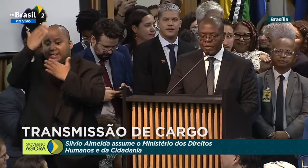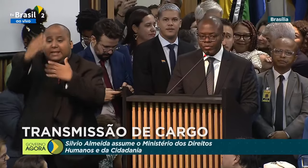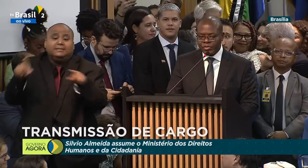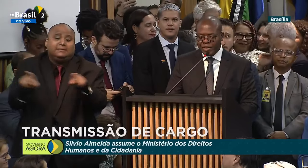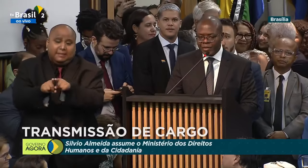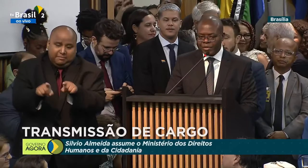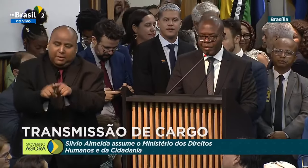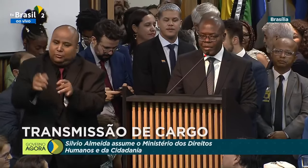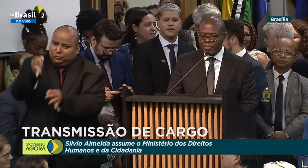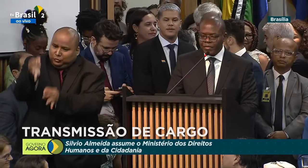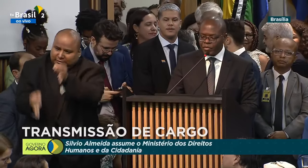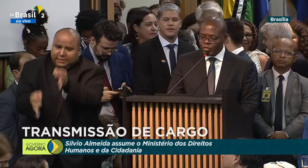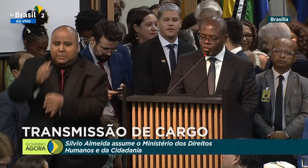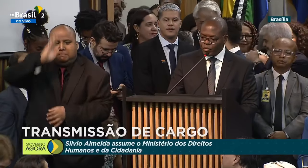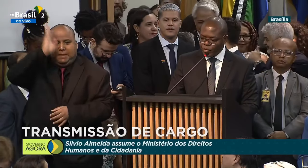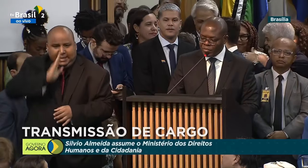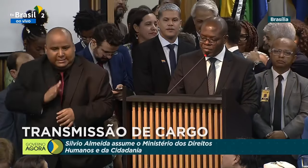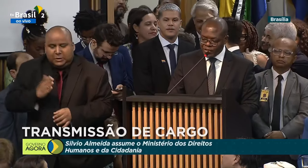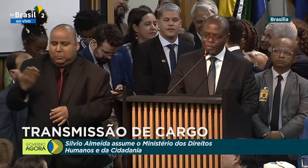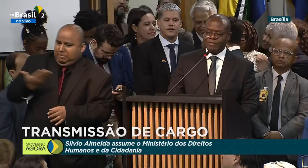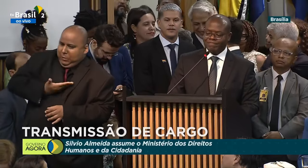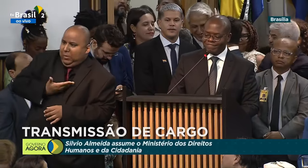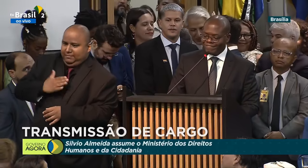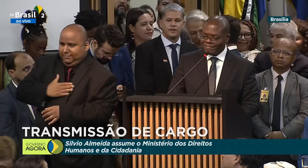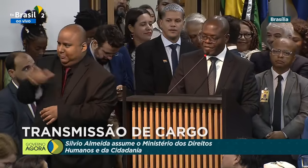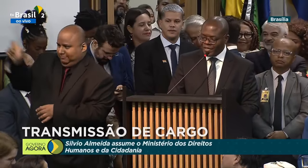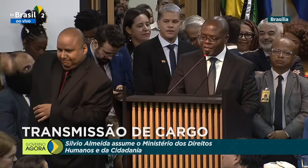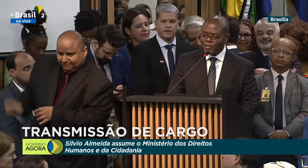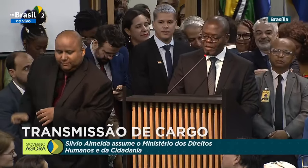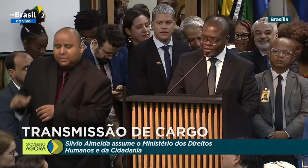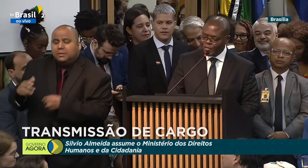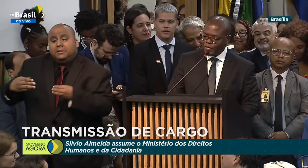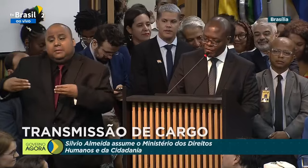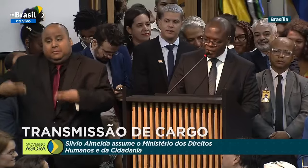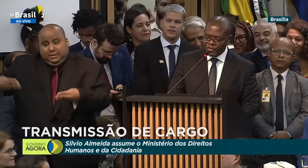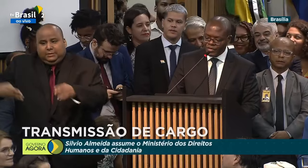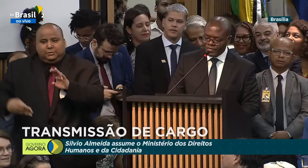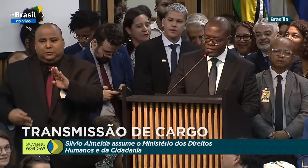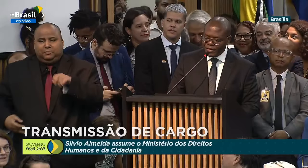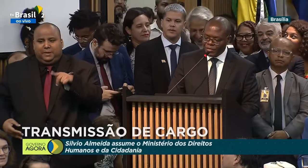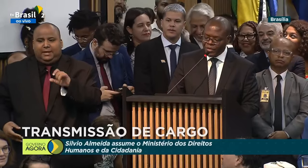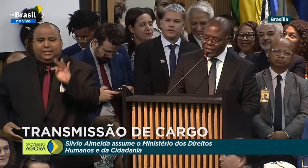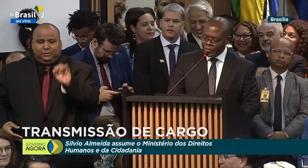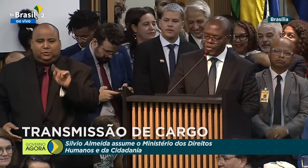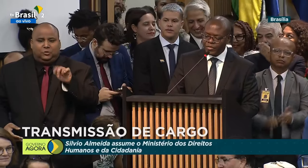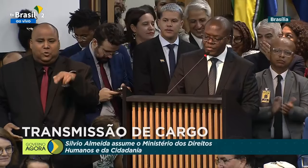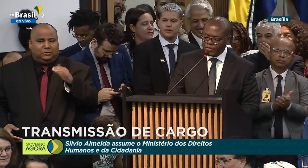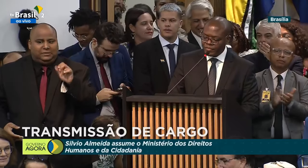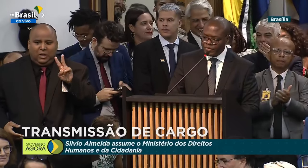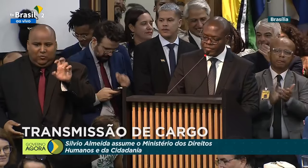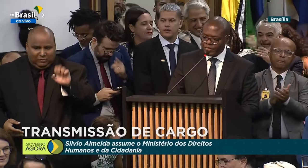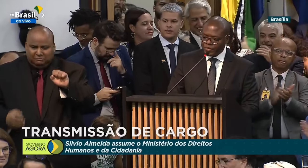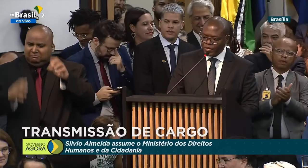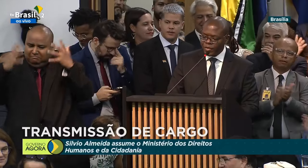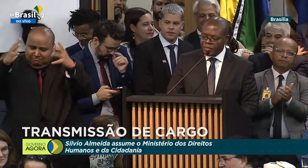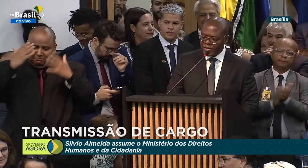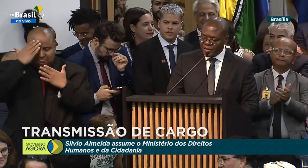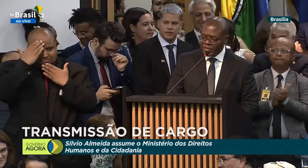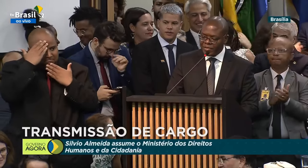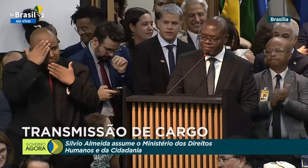ao judiciário brasileiro na figura do meu amigo Ministro Benedito Gonçalves Obrigado meninas